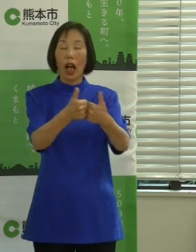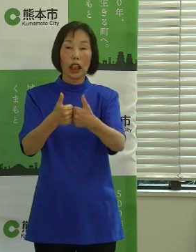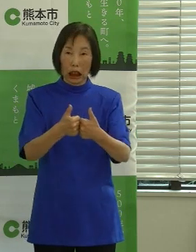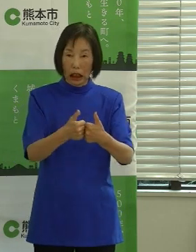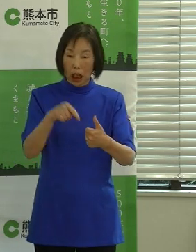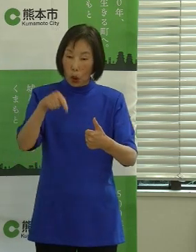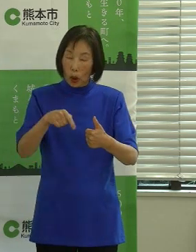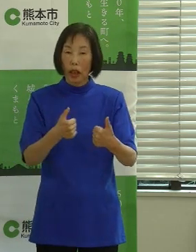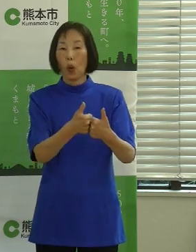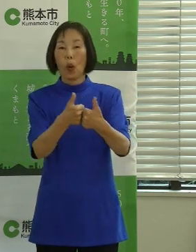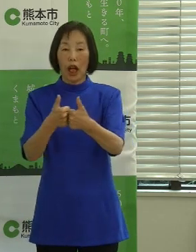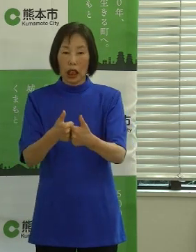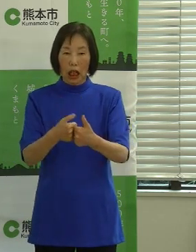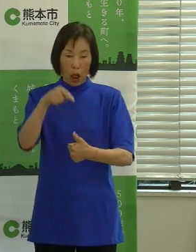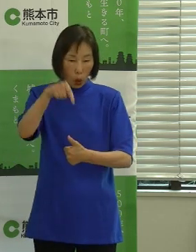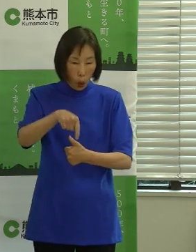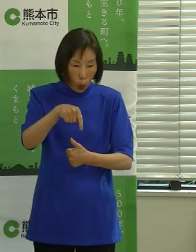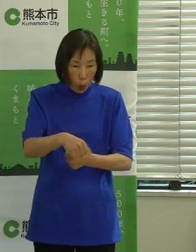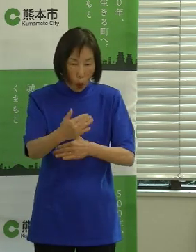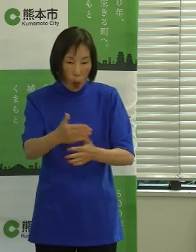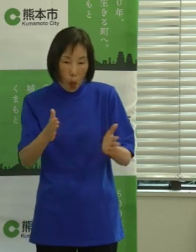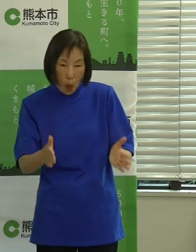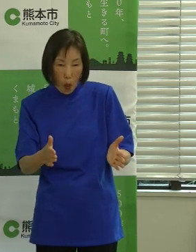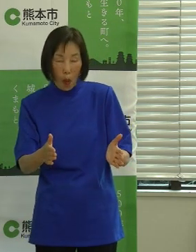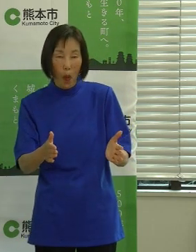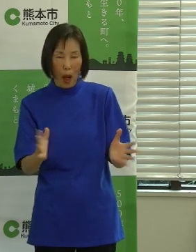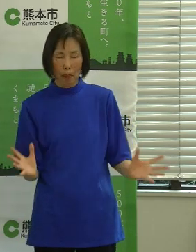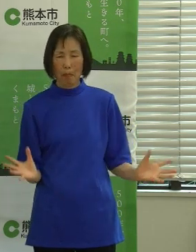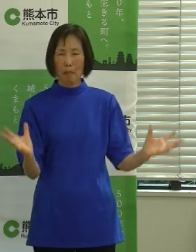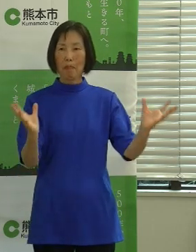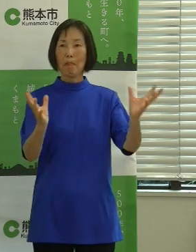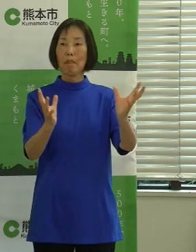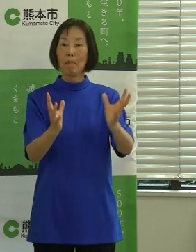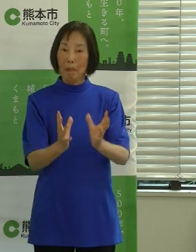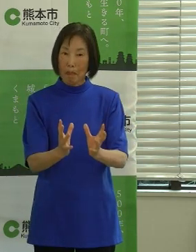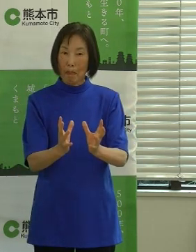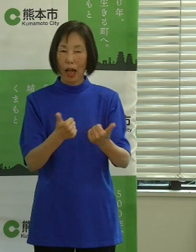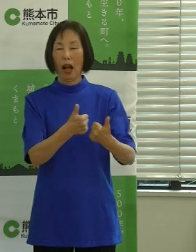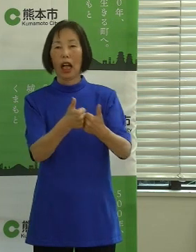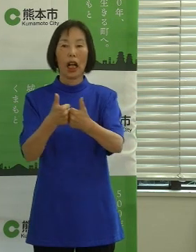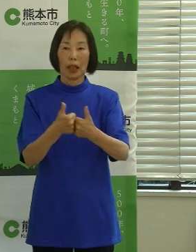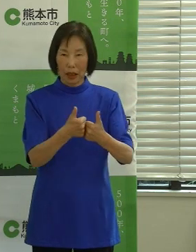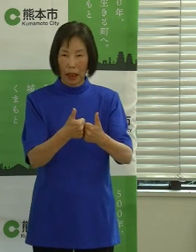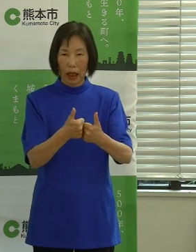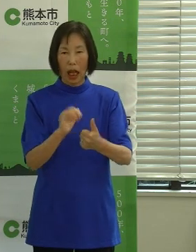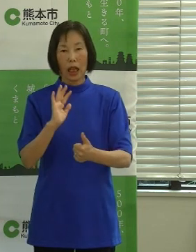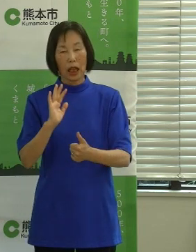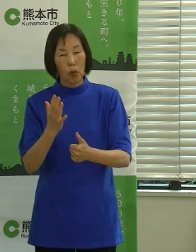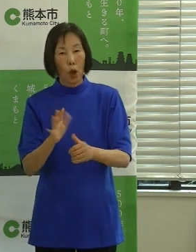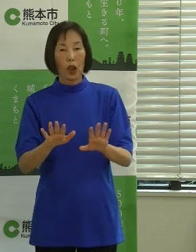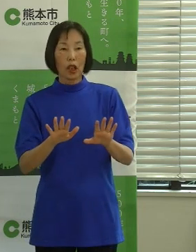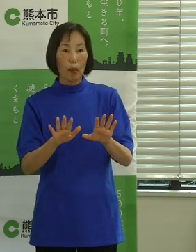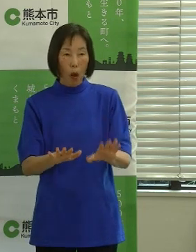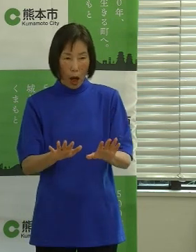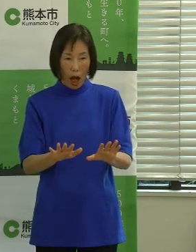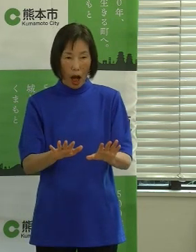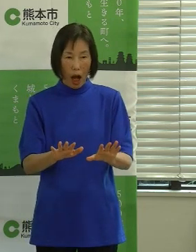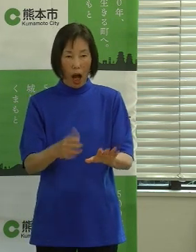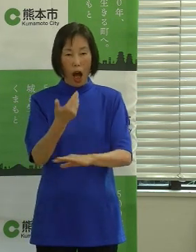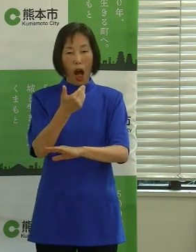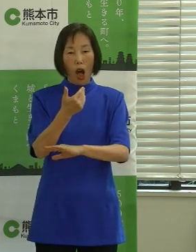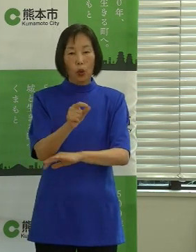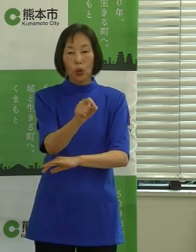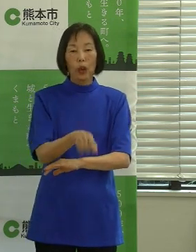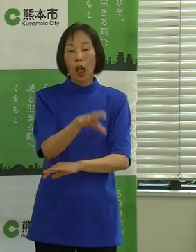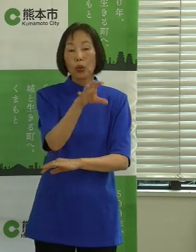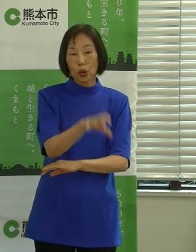ーがここの町議室なり会議室に全員集まって会議をやってましたが、今標準でもうすでに区役所